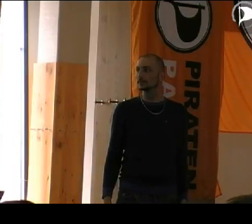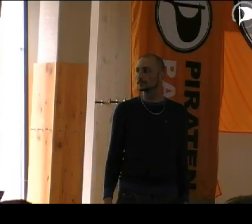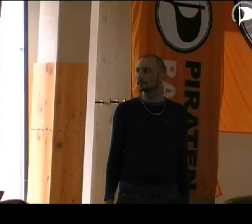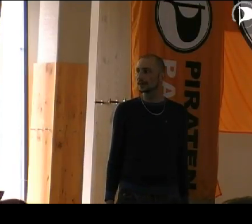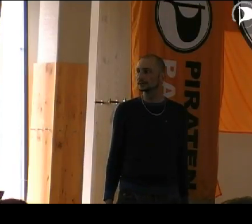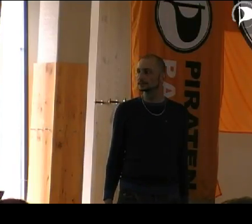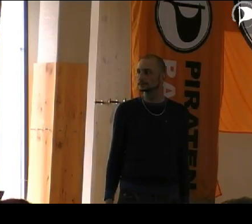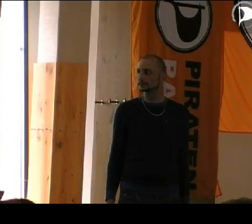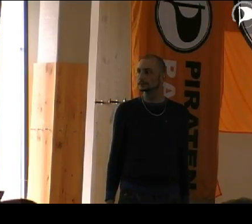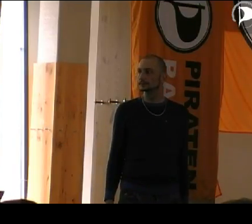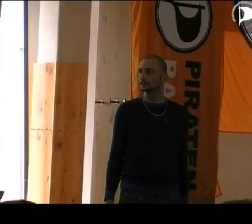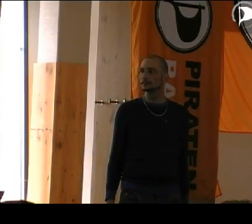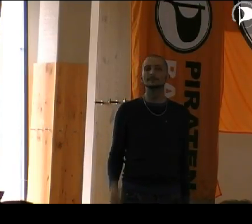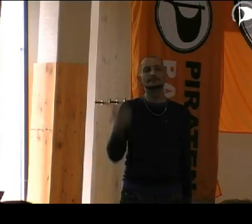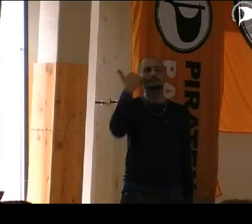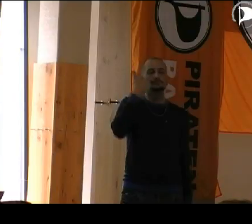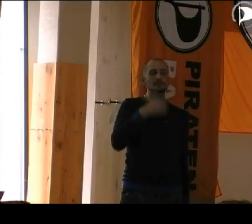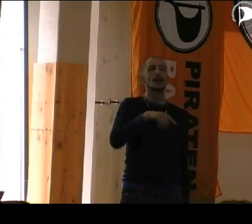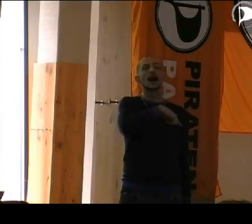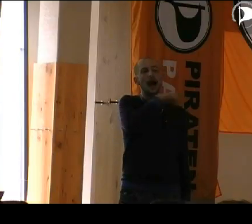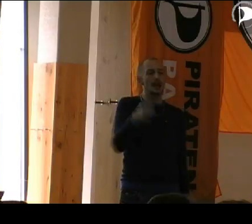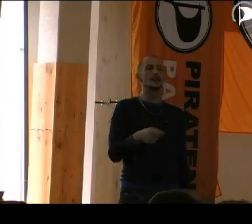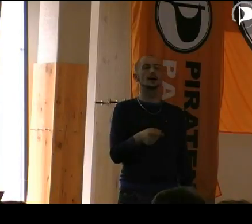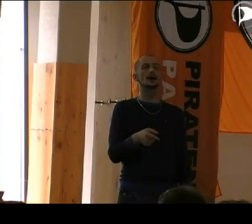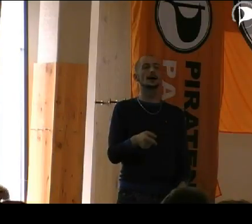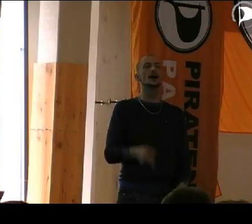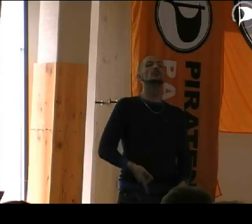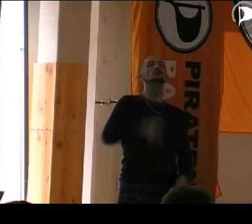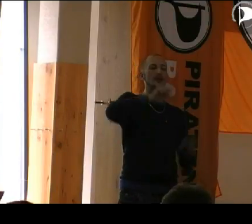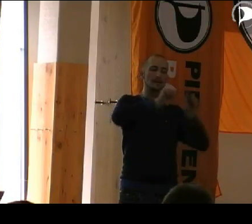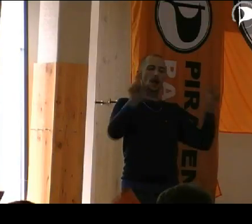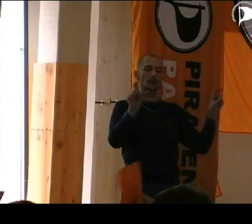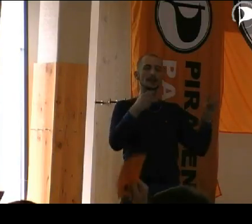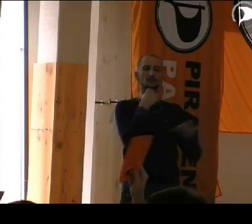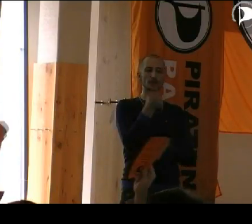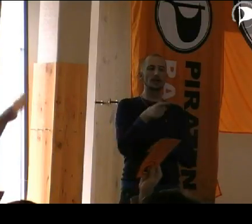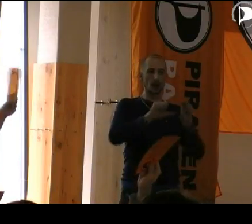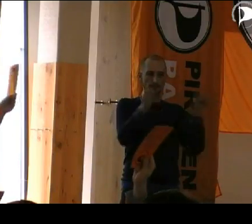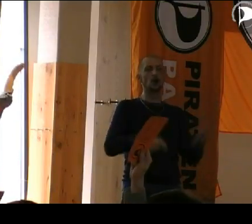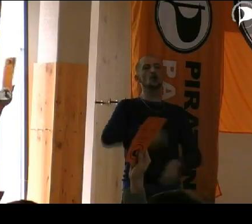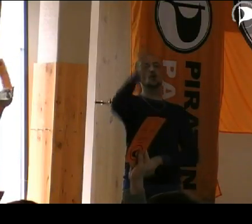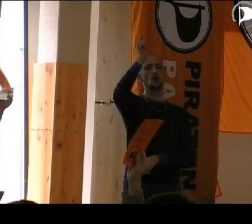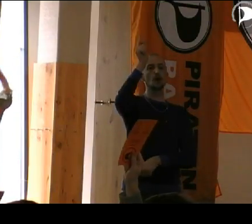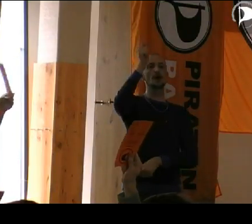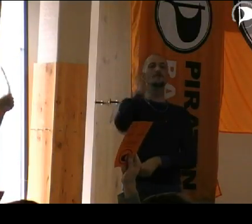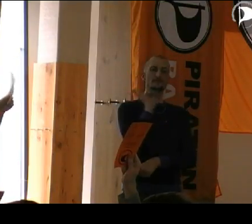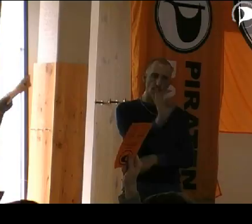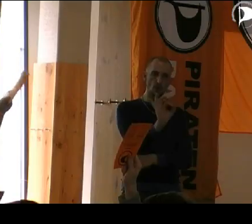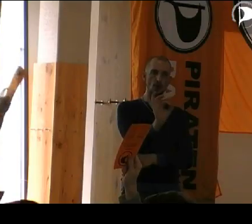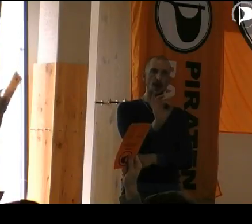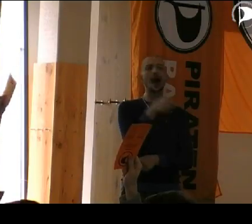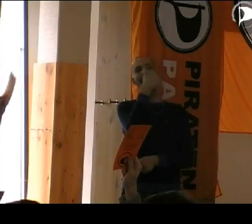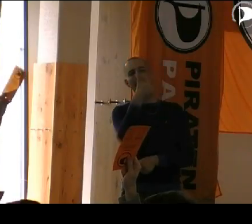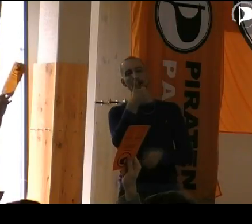jetzt mal bisher an stimmten für den antrag sind welche instanzen